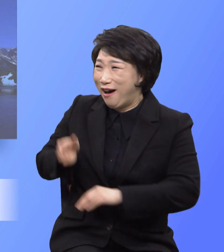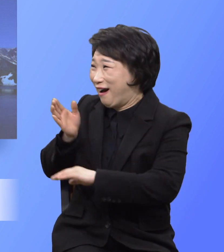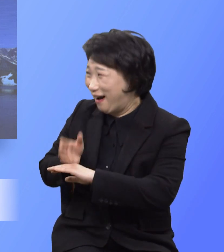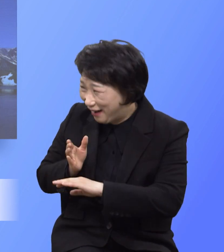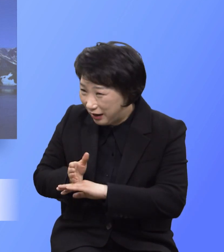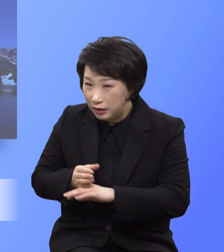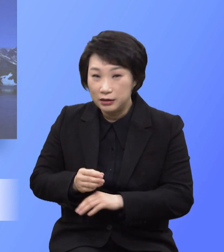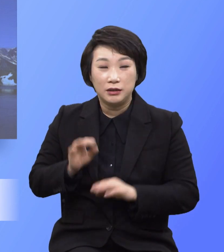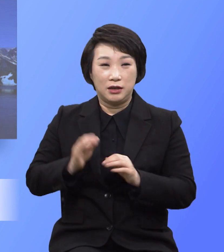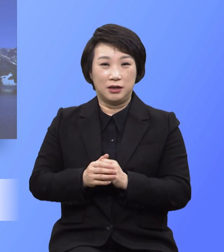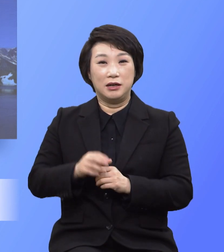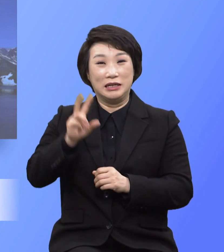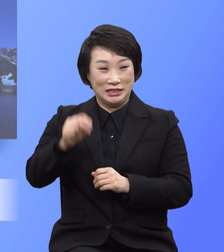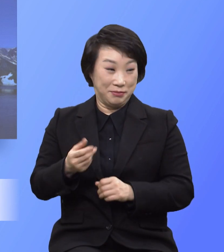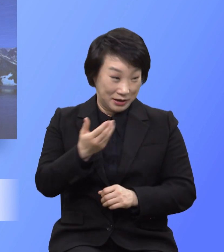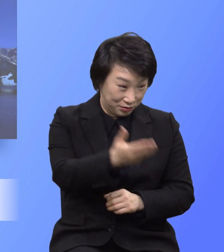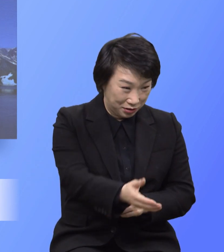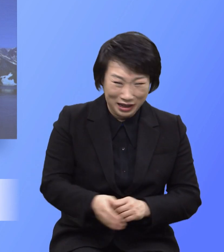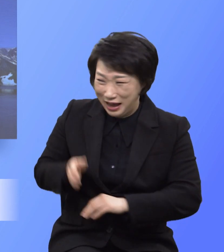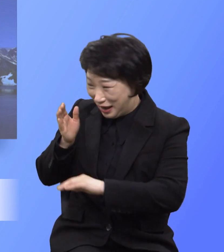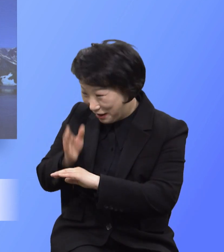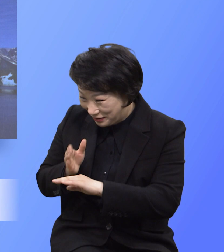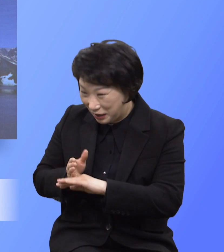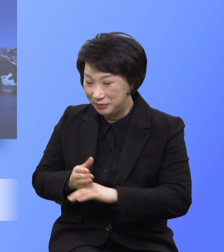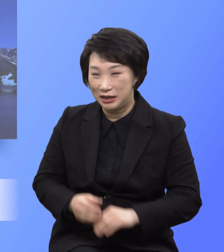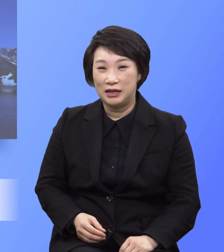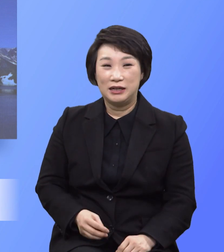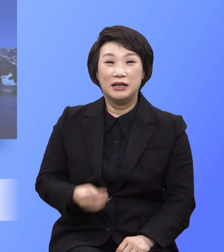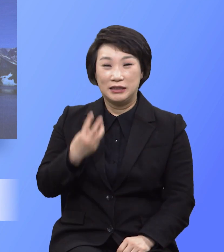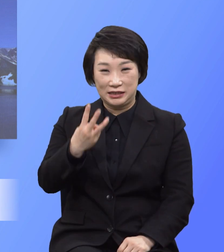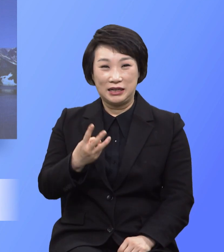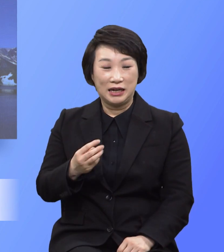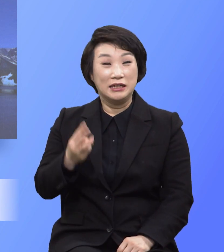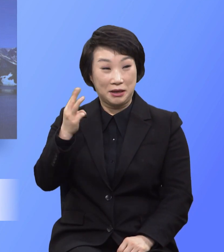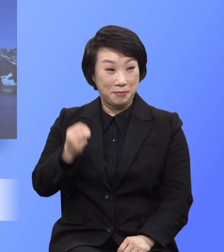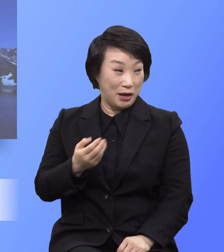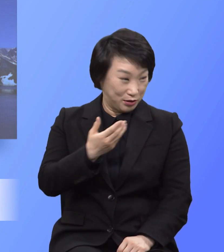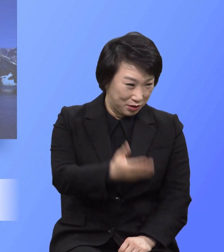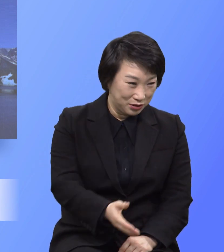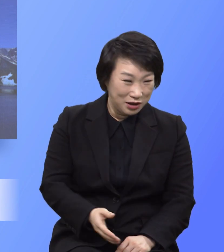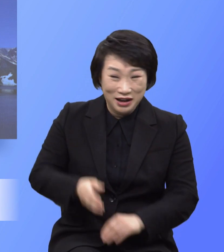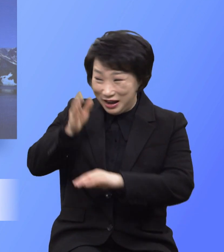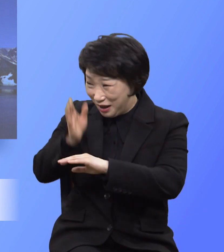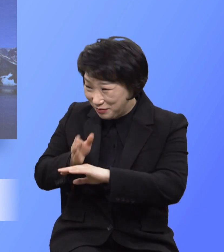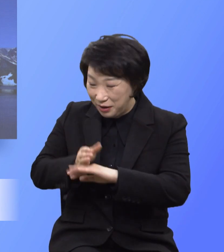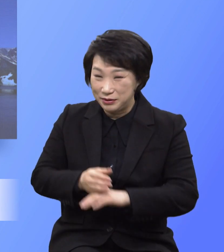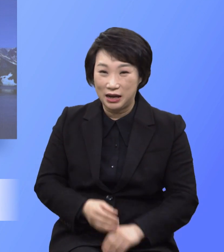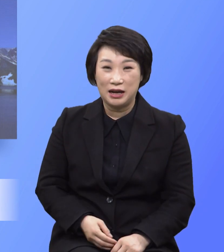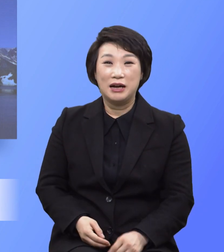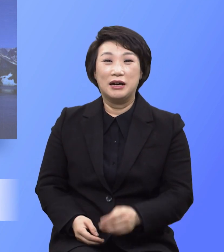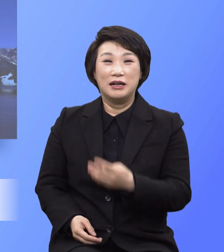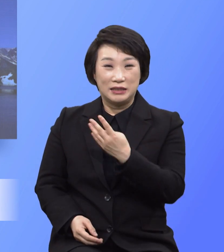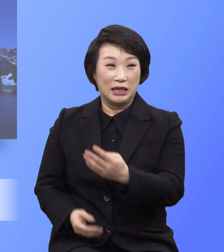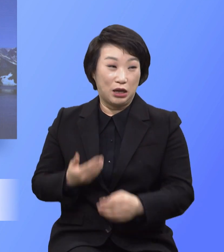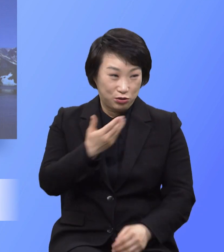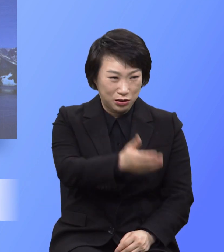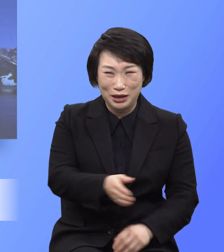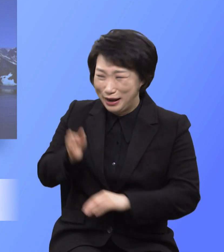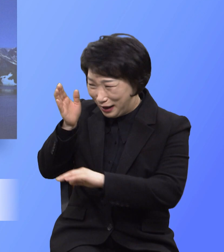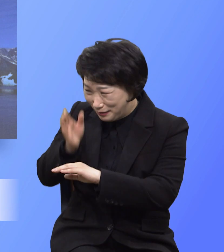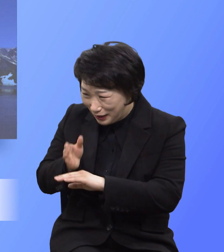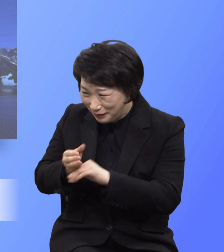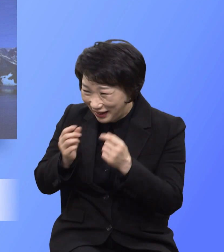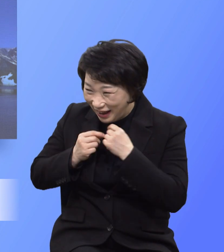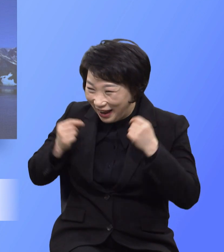감사합니다. 20,000원 줬어요. 감사합니다. 3장 줬어요. 감사합니다. 4장 줬어요.